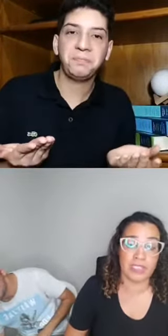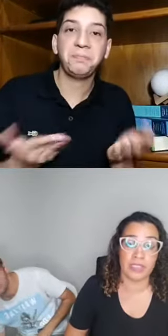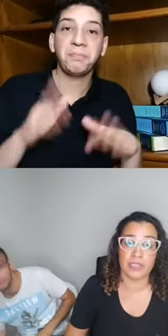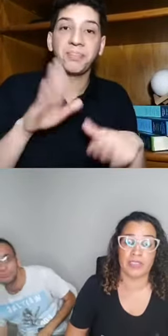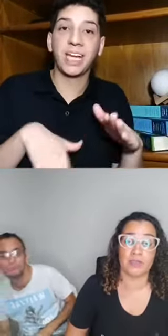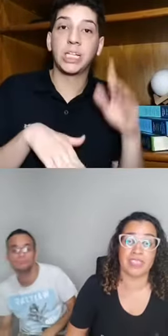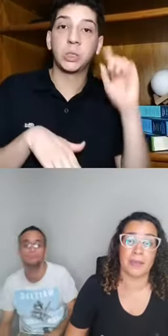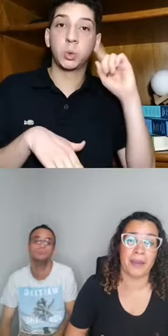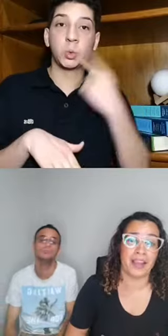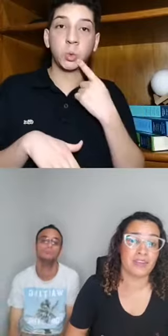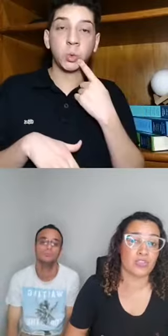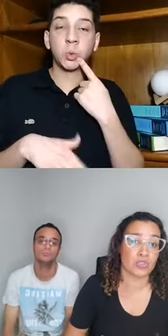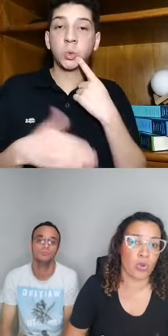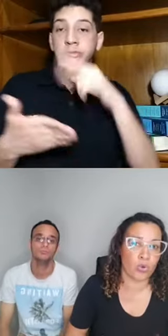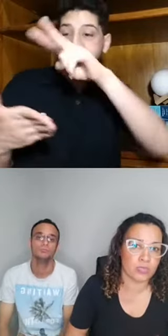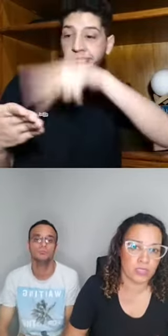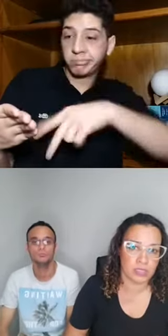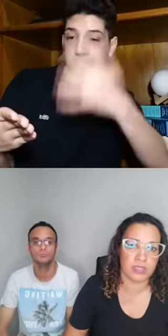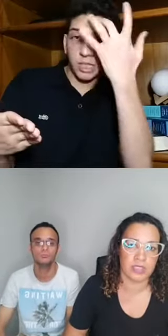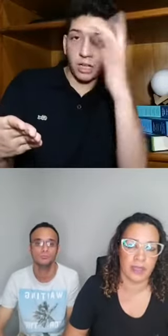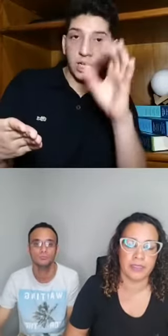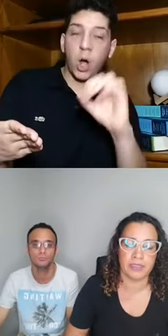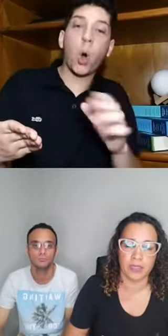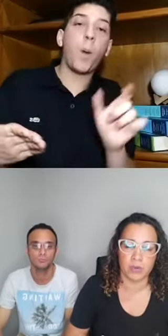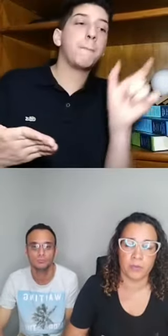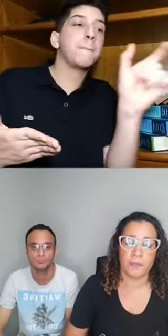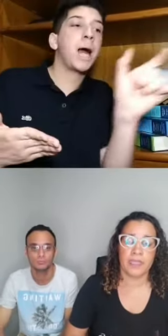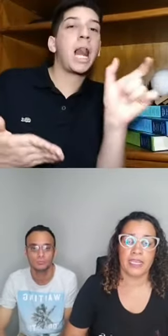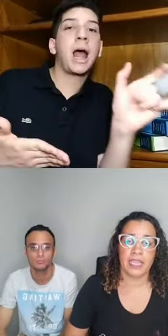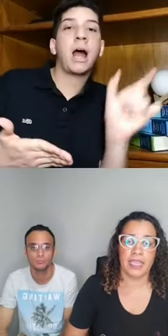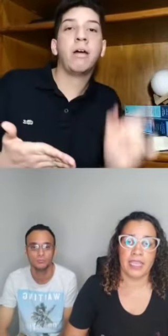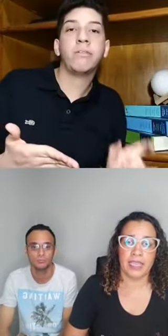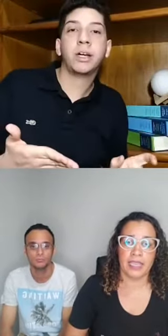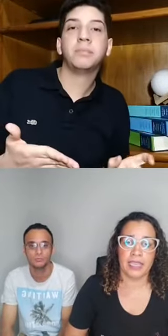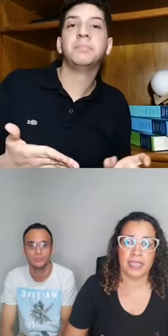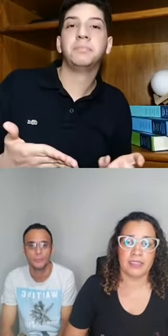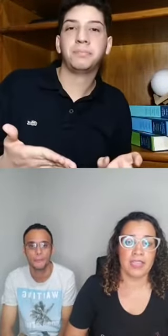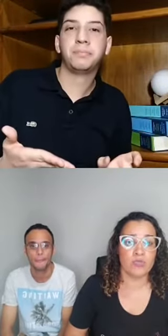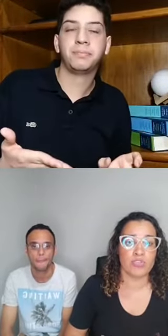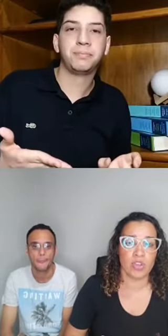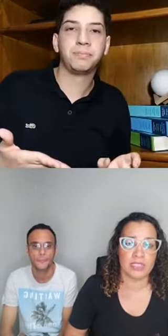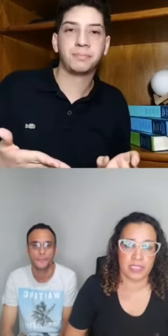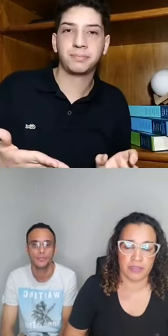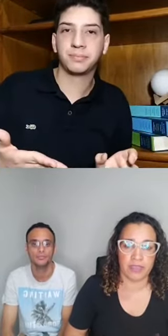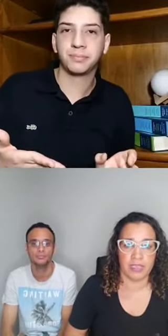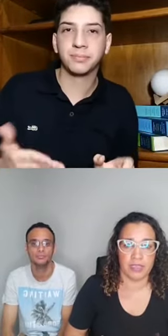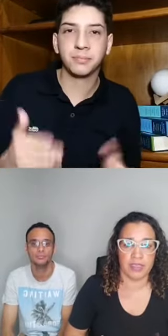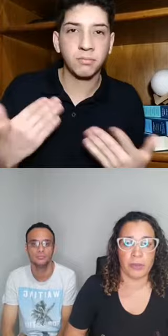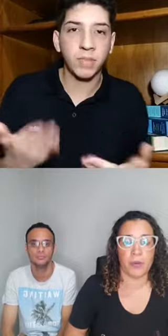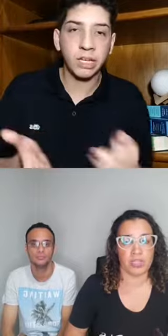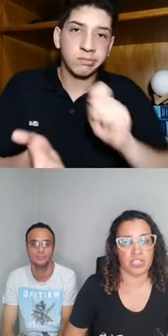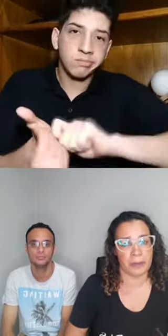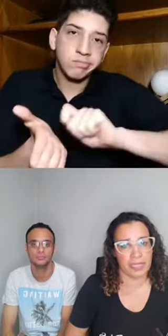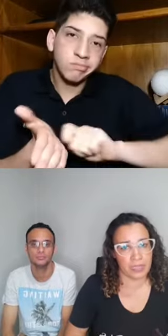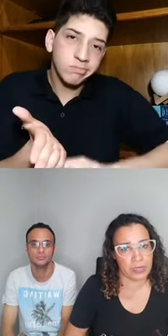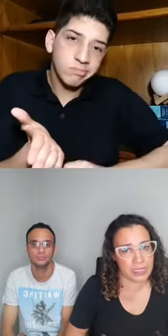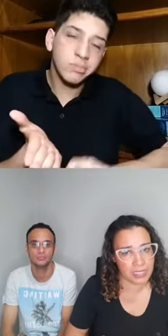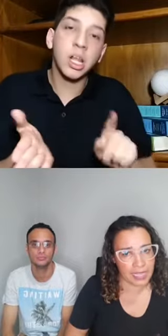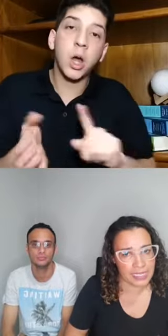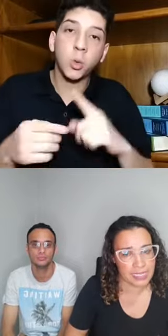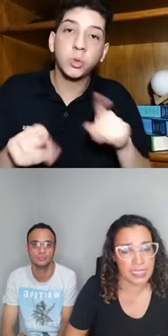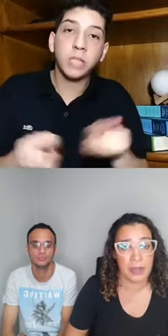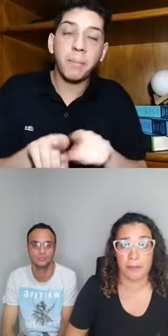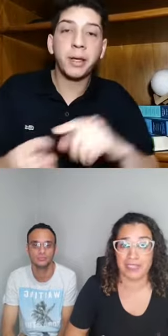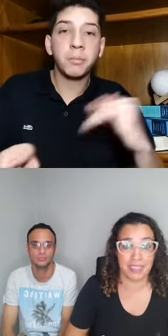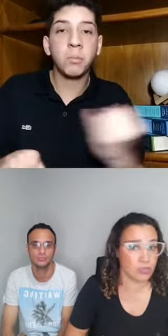sabem, ou então às vezes não sabem palavras soltas, sabe? Então, não só escrever. Então é importante aprender a língua de